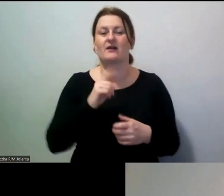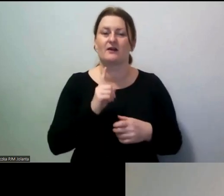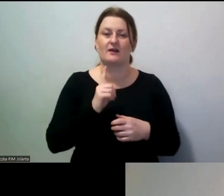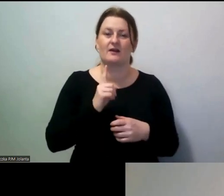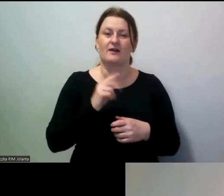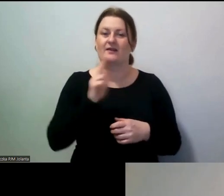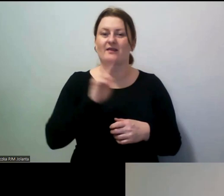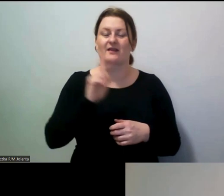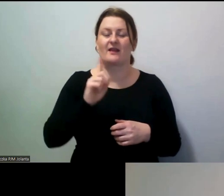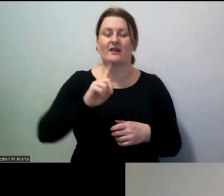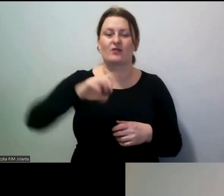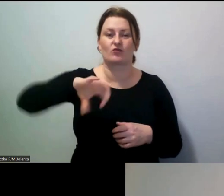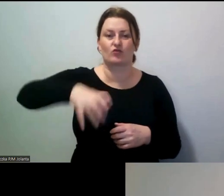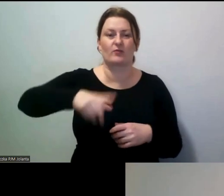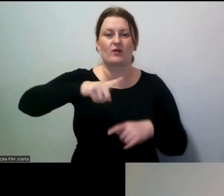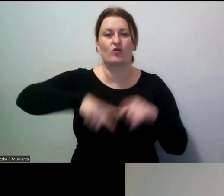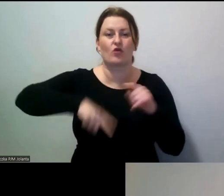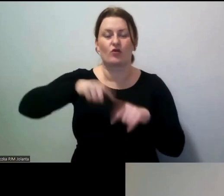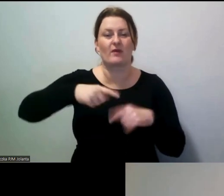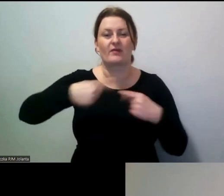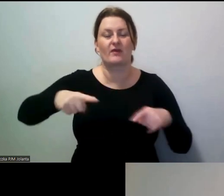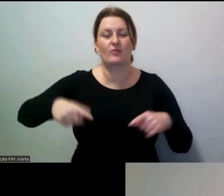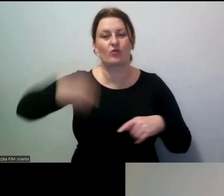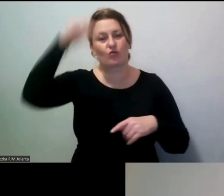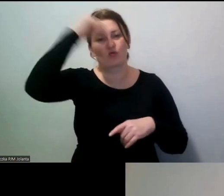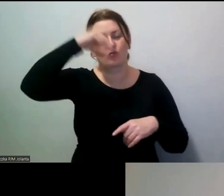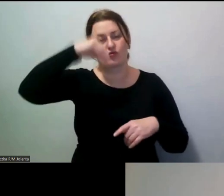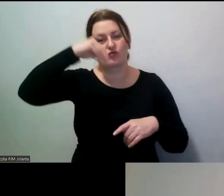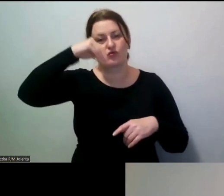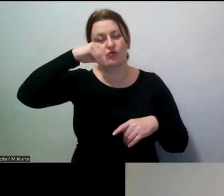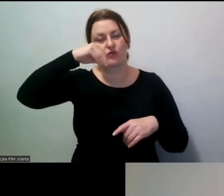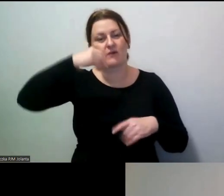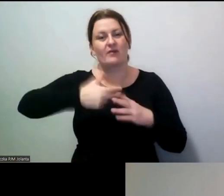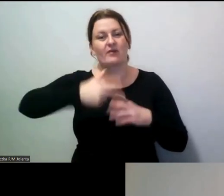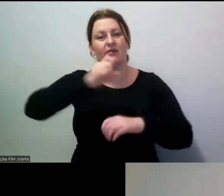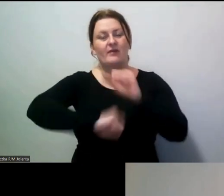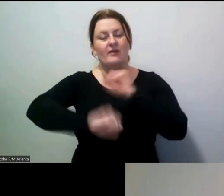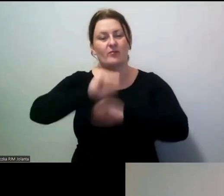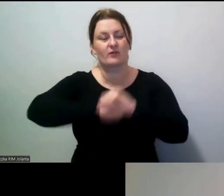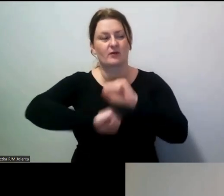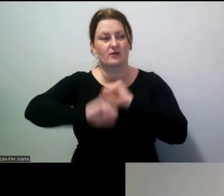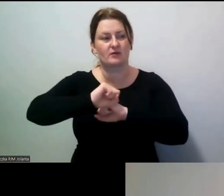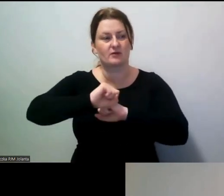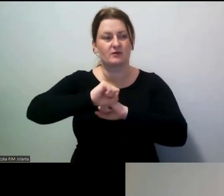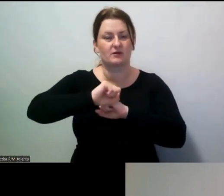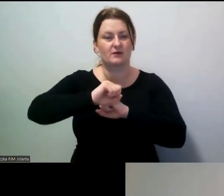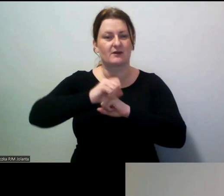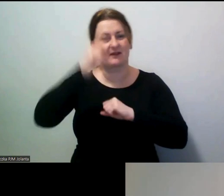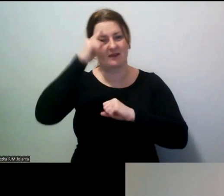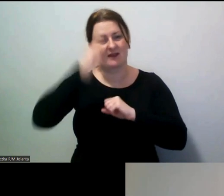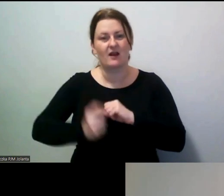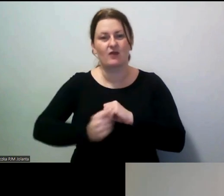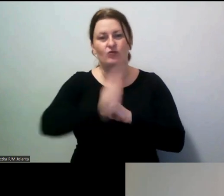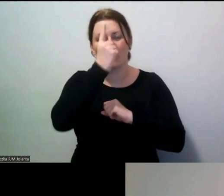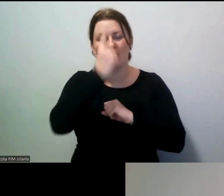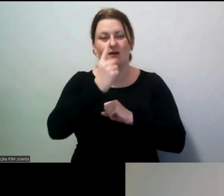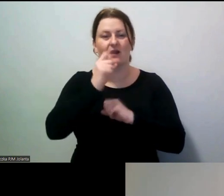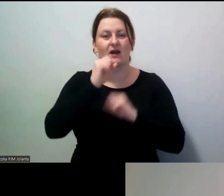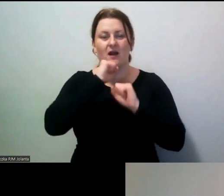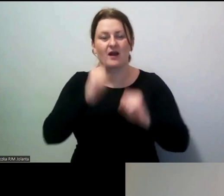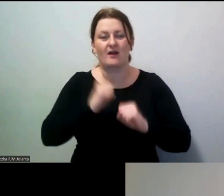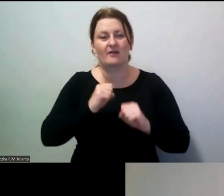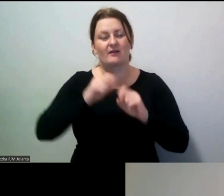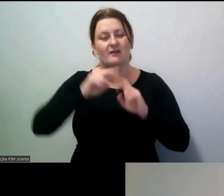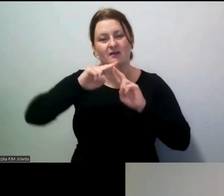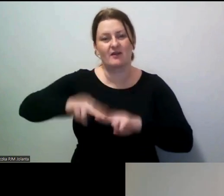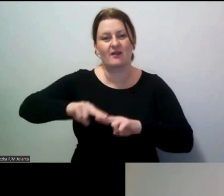grupie normalizacyjnej nie było uczniów z niepełnosprawnościami intelektualnymi ani